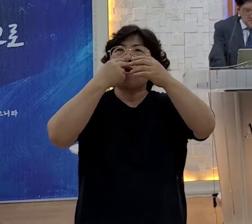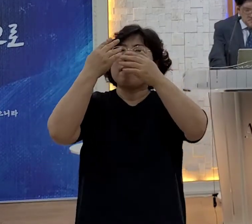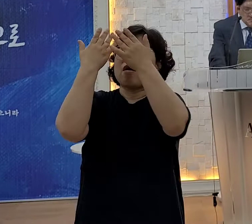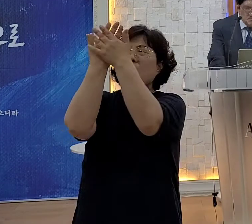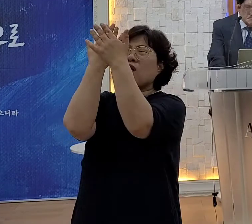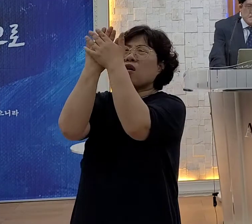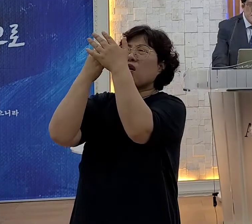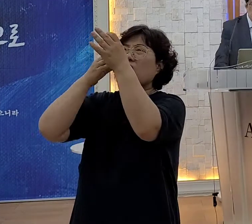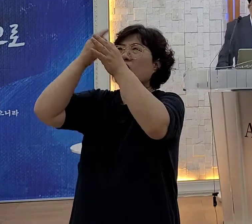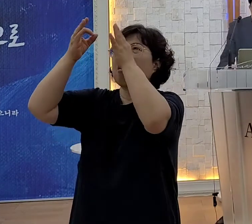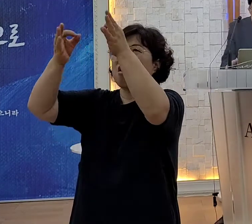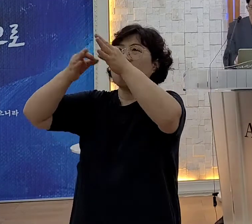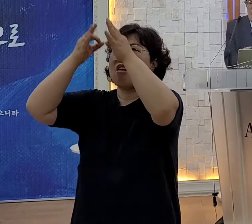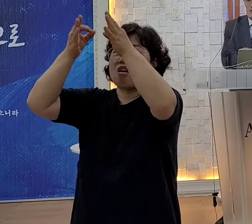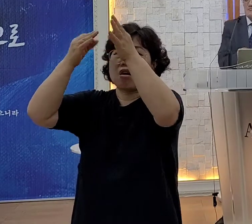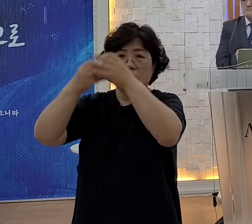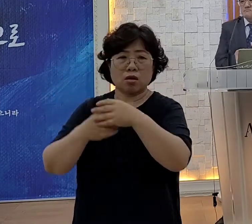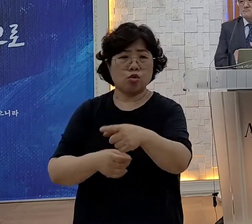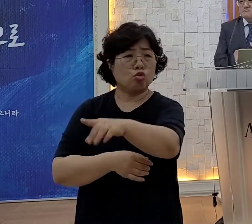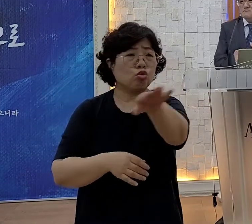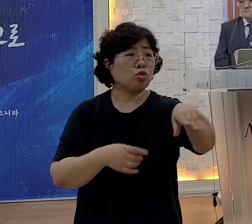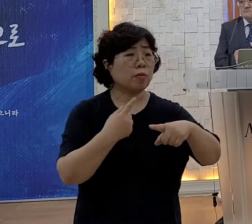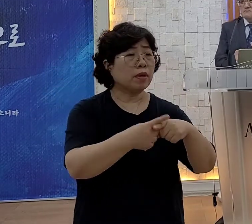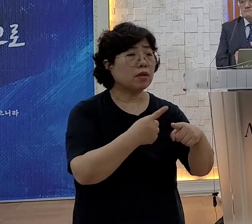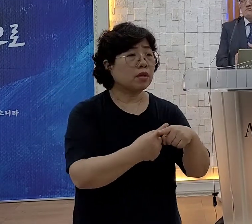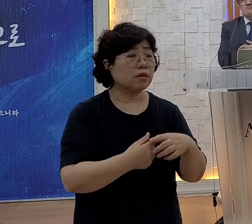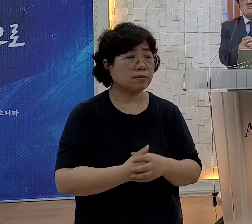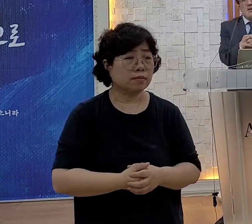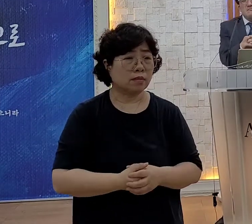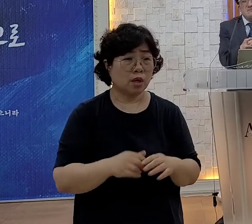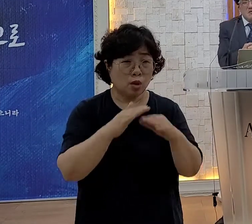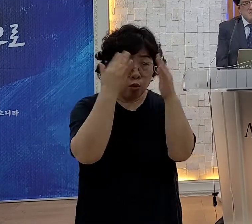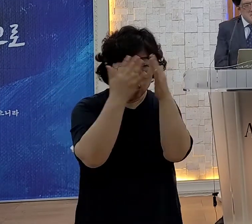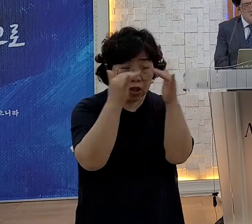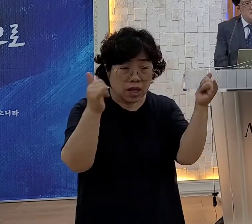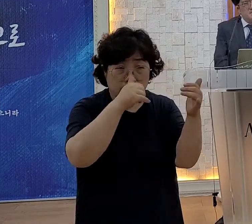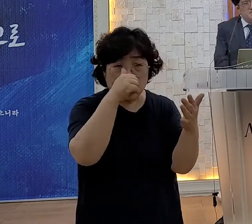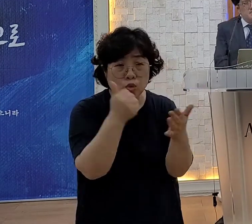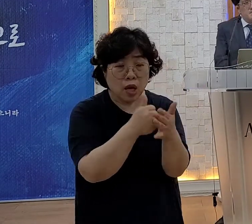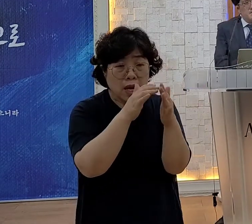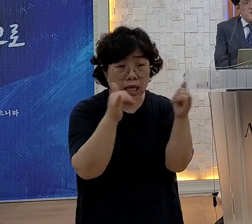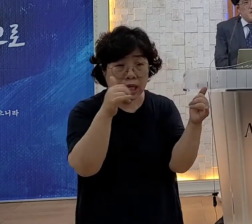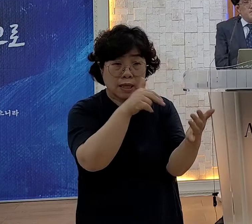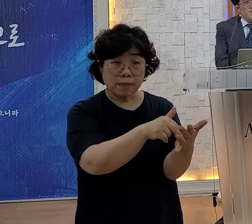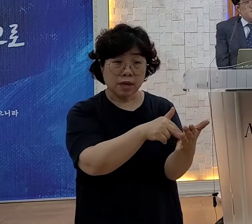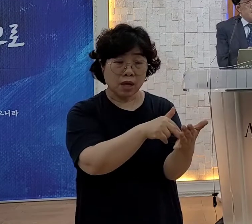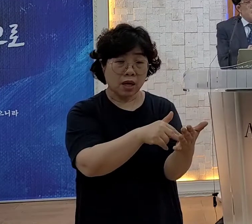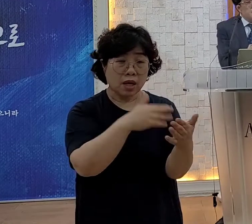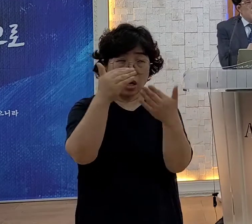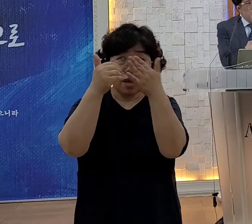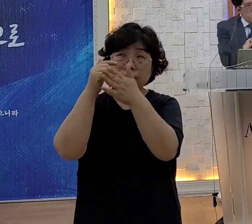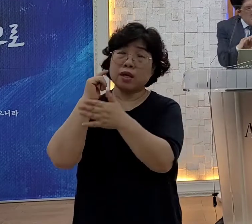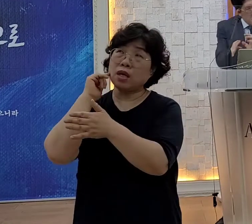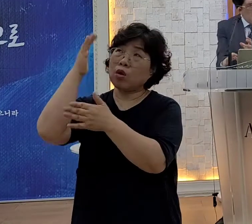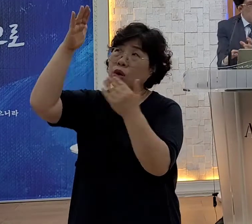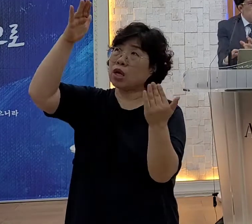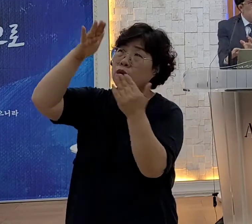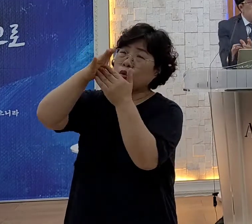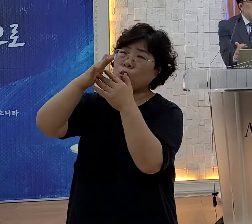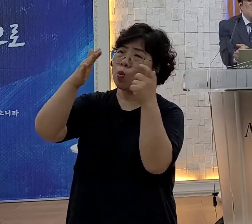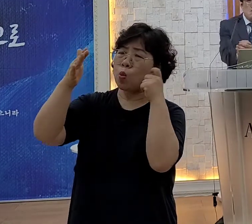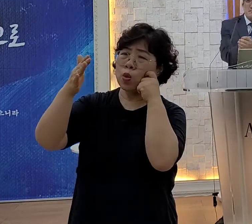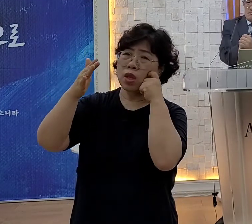것입니다. 여러분 우리도 마찬가지. 모든 사람이 죄를 범하여 하나님의 영광에 이를 자가 아무도